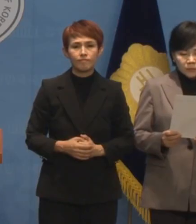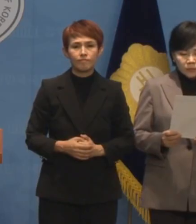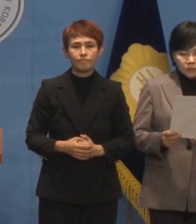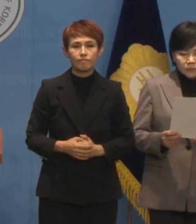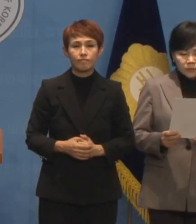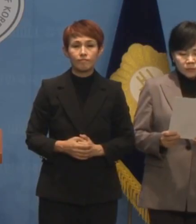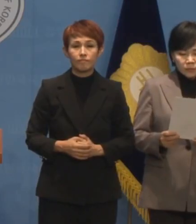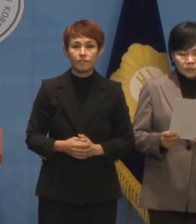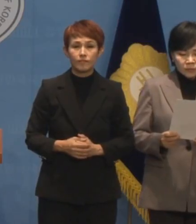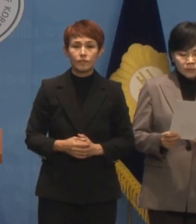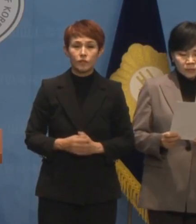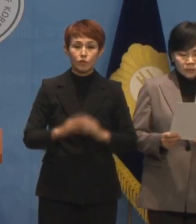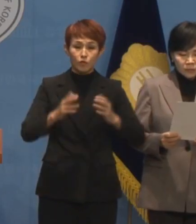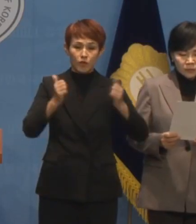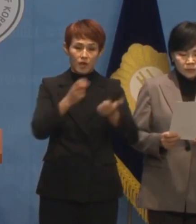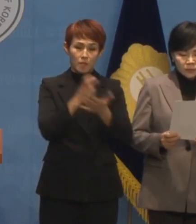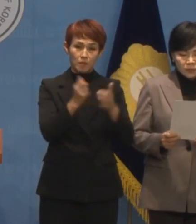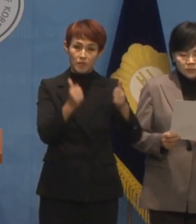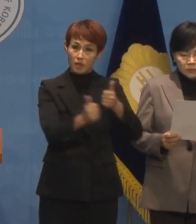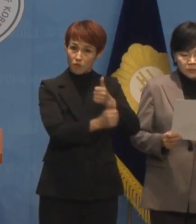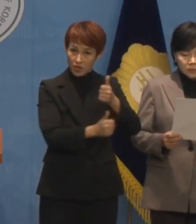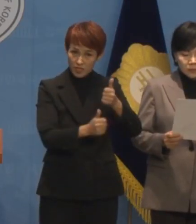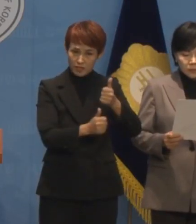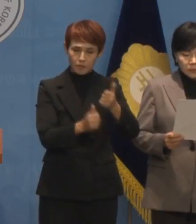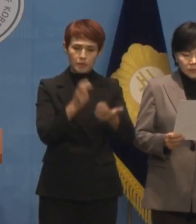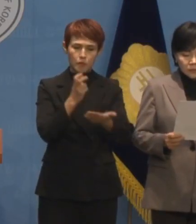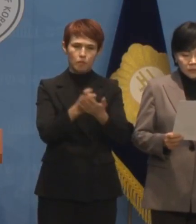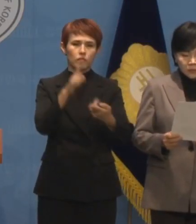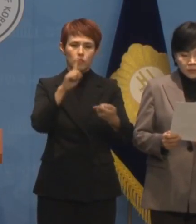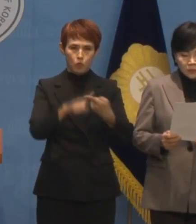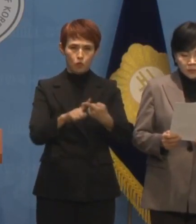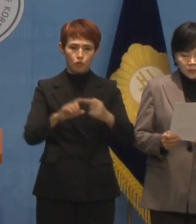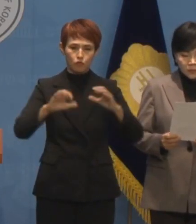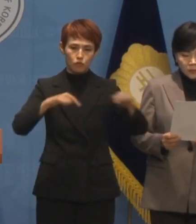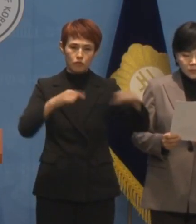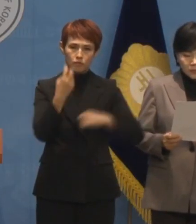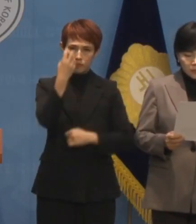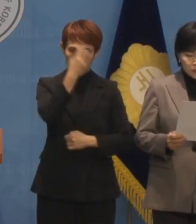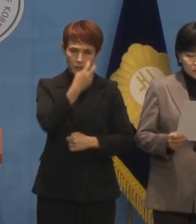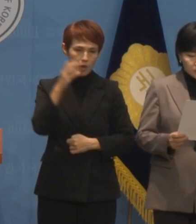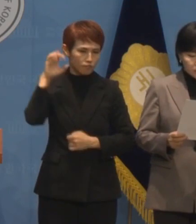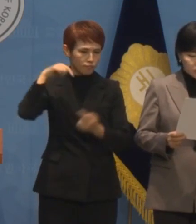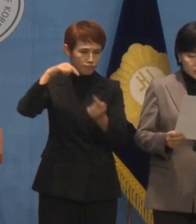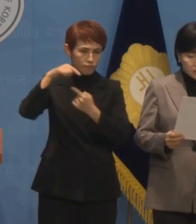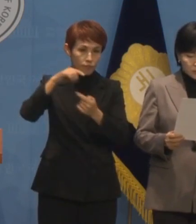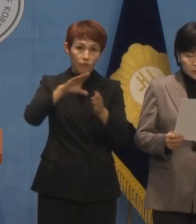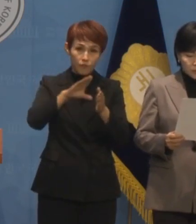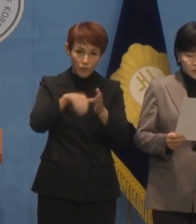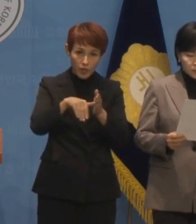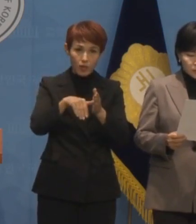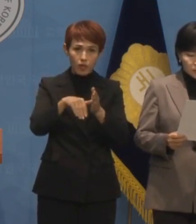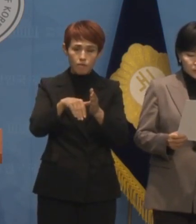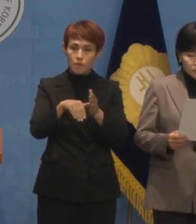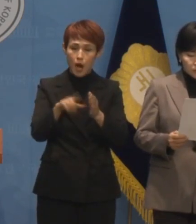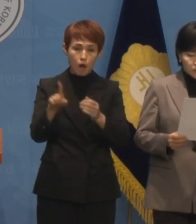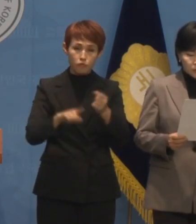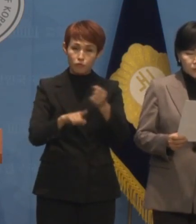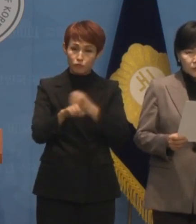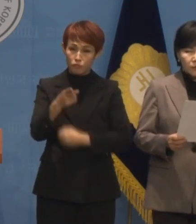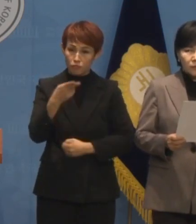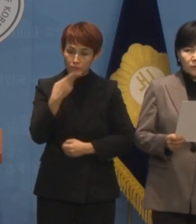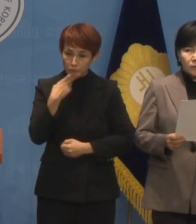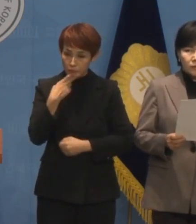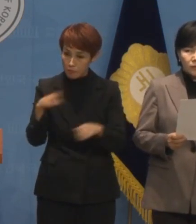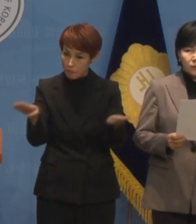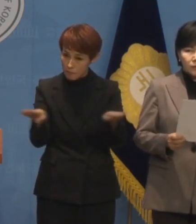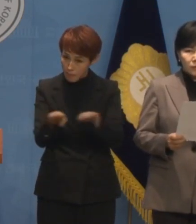그동안 국회 법사위는 법에 따라 국정감사, 청문회 과정에서 정당한 사유 없이